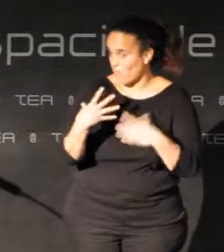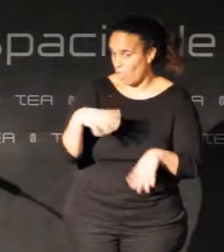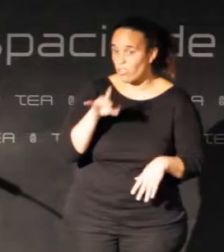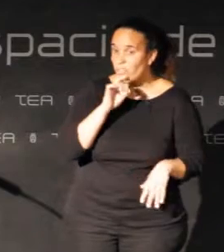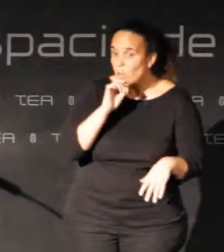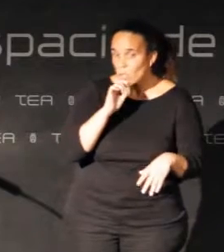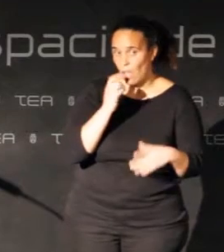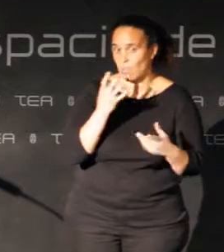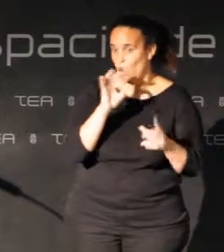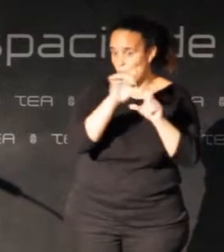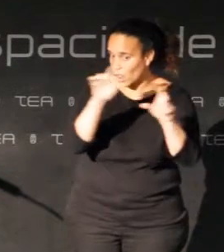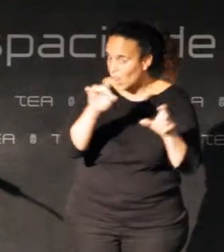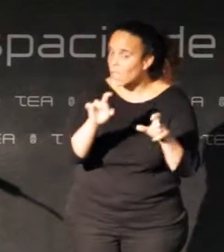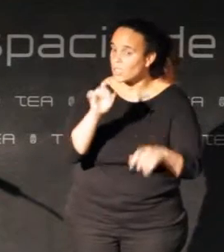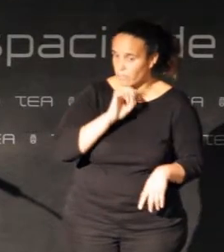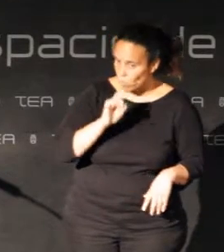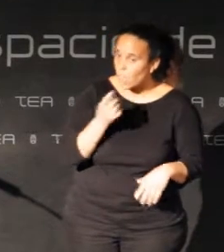determinadas entidades para la